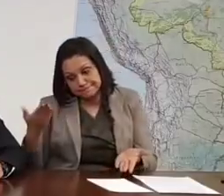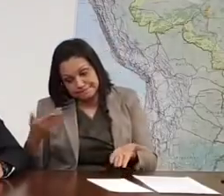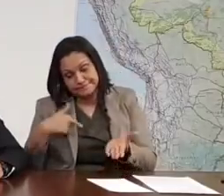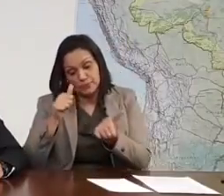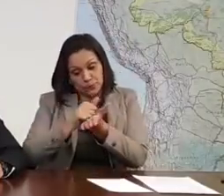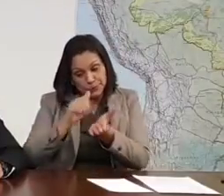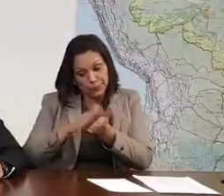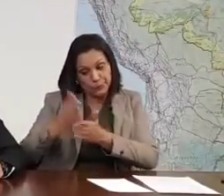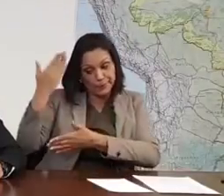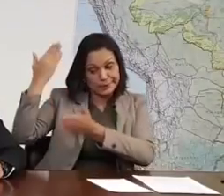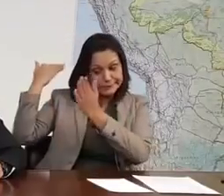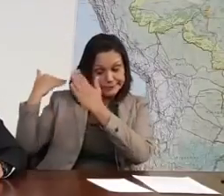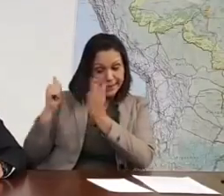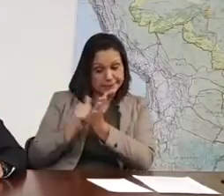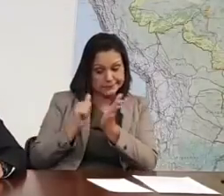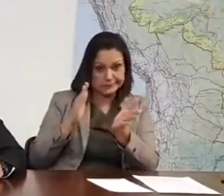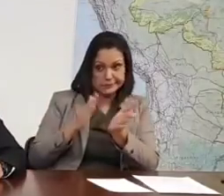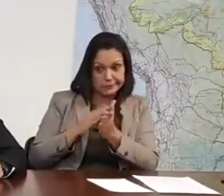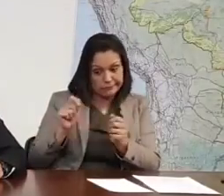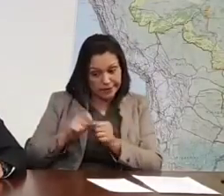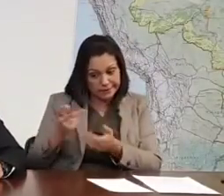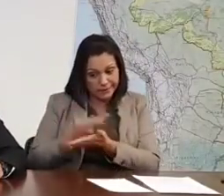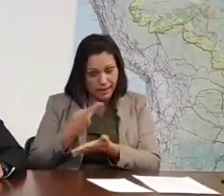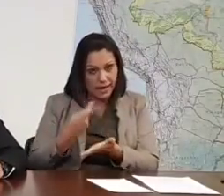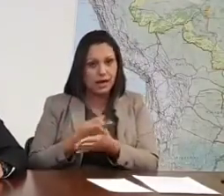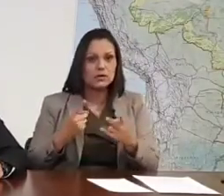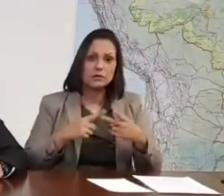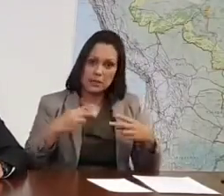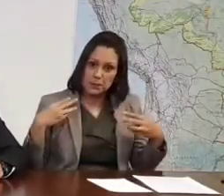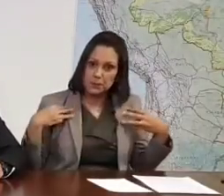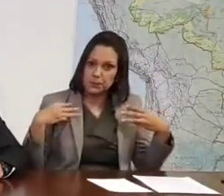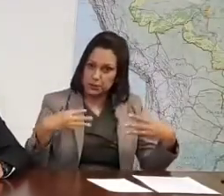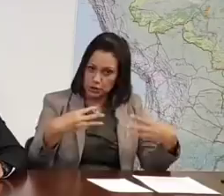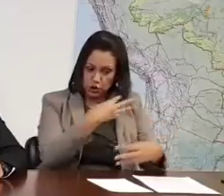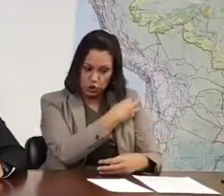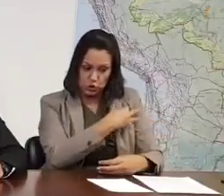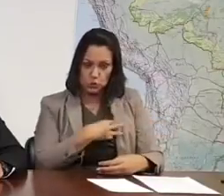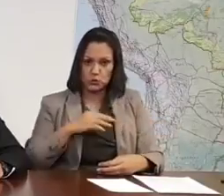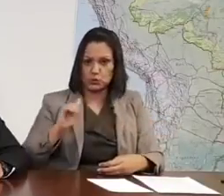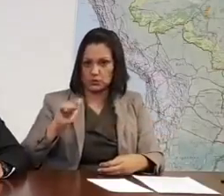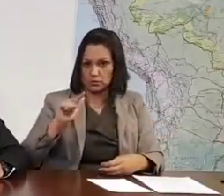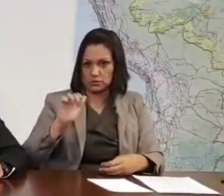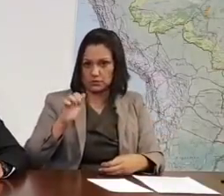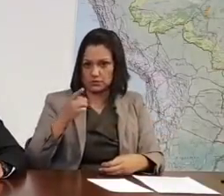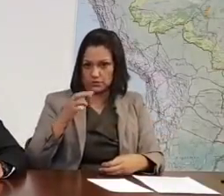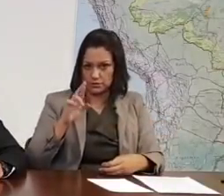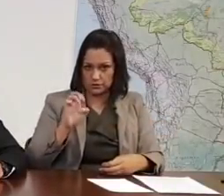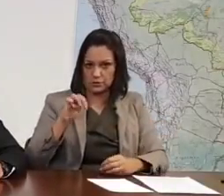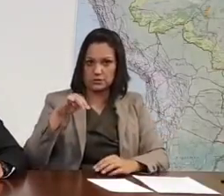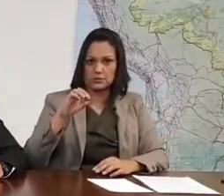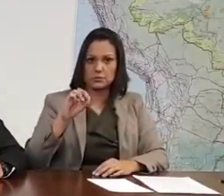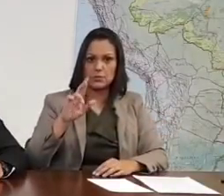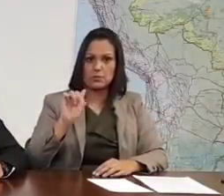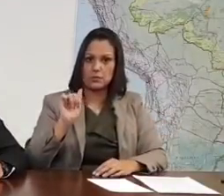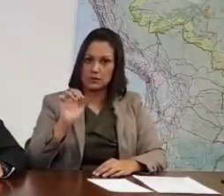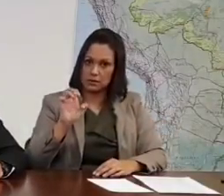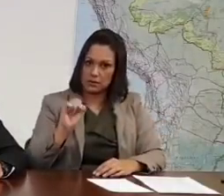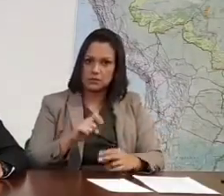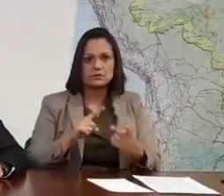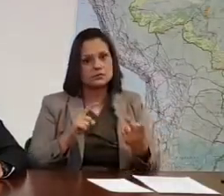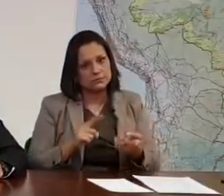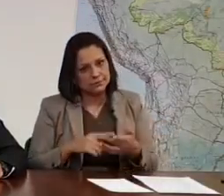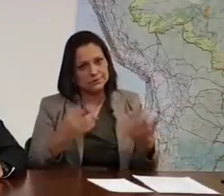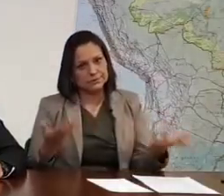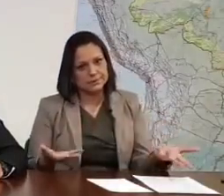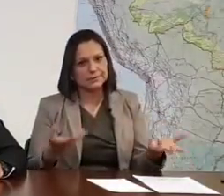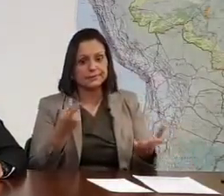ministro do Supremo Tribunal, Alexandre Moraes, os parabéns a ele, nossos cumprimentos, e esse recurso será usado